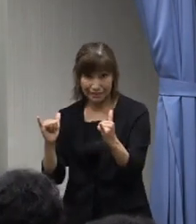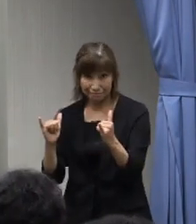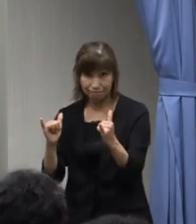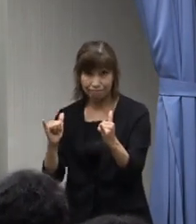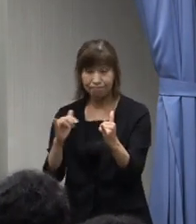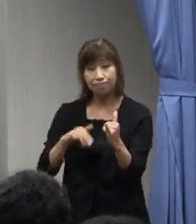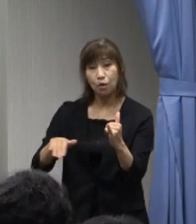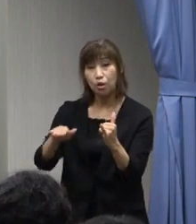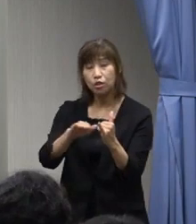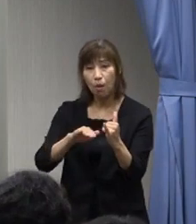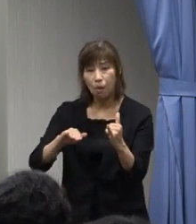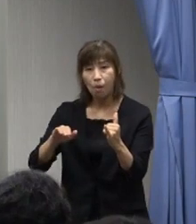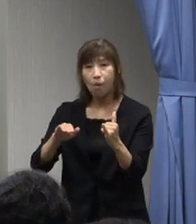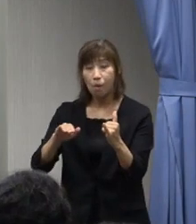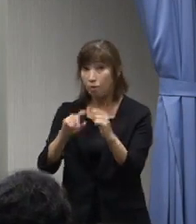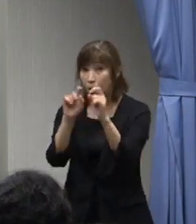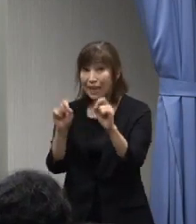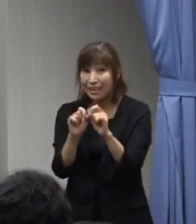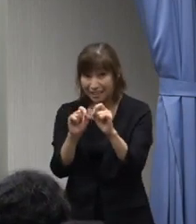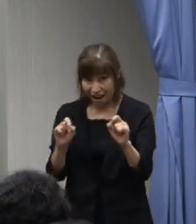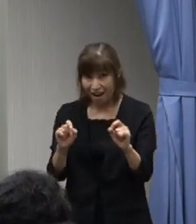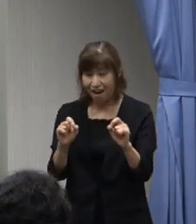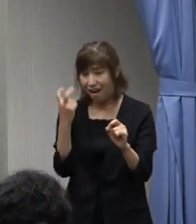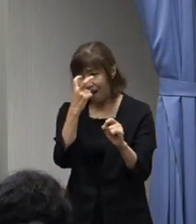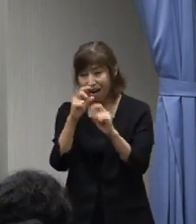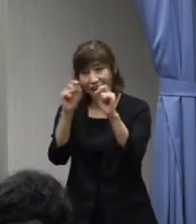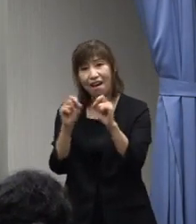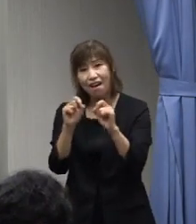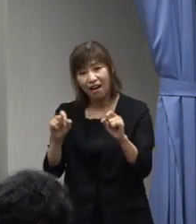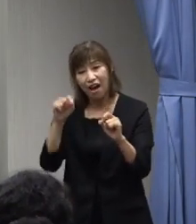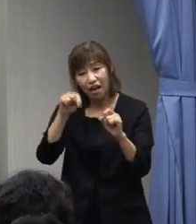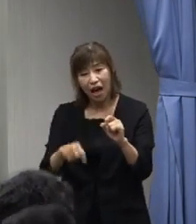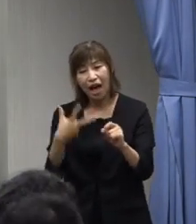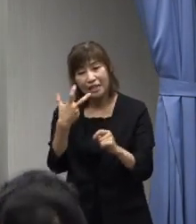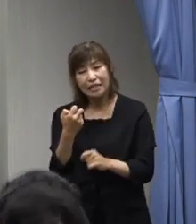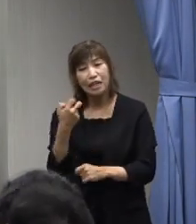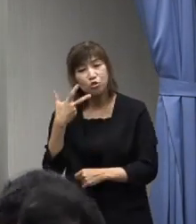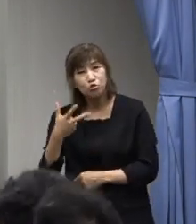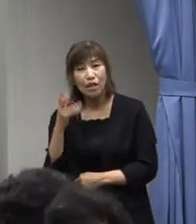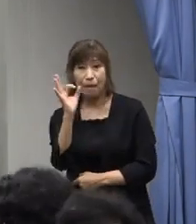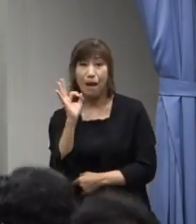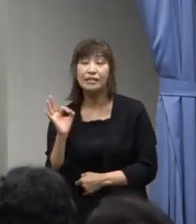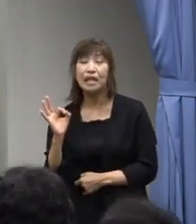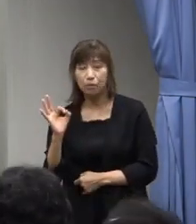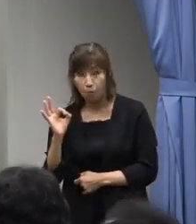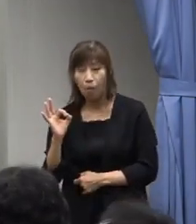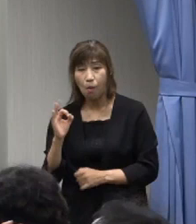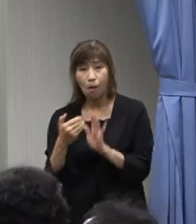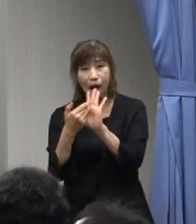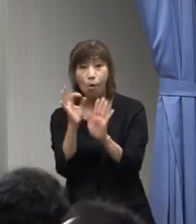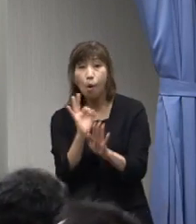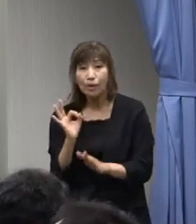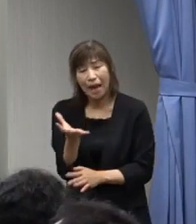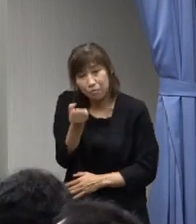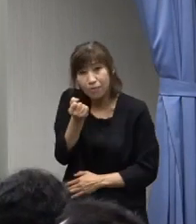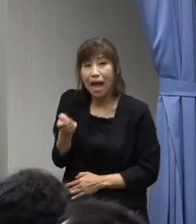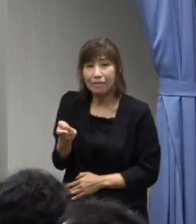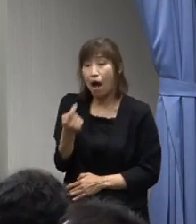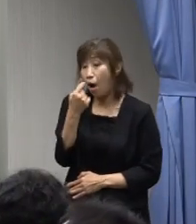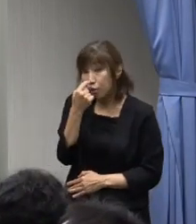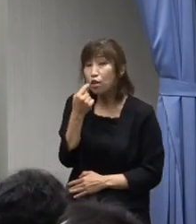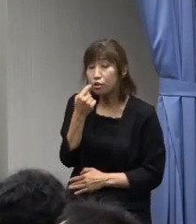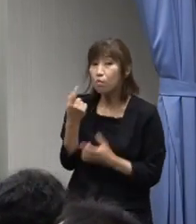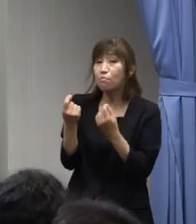を抗体の検査結果ですけれども、約 77% は抗体があるという結果です。ちなみに私も抗体がある